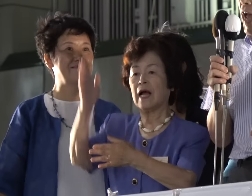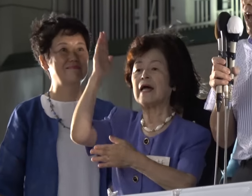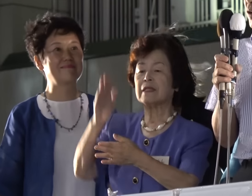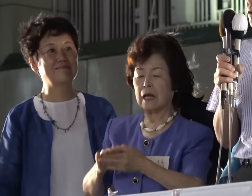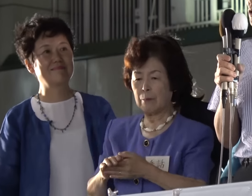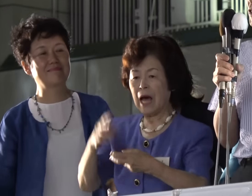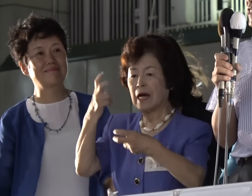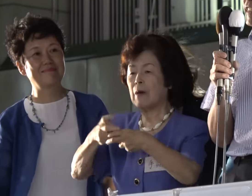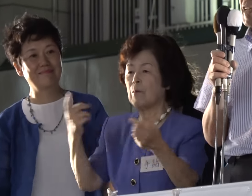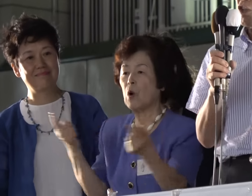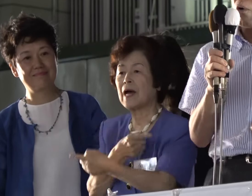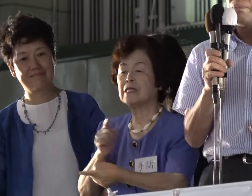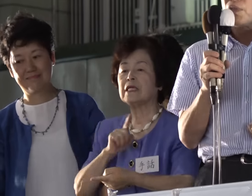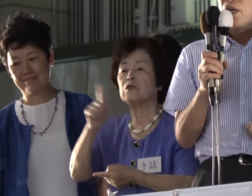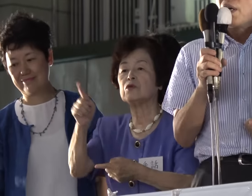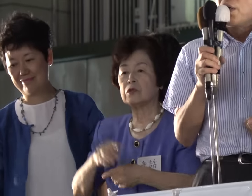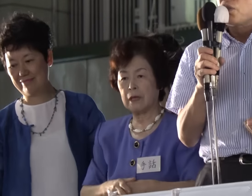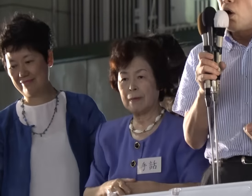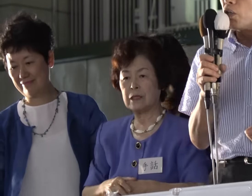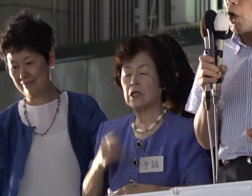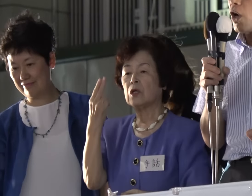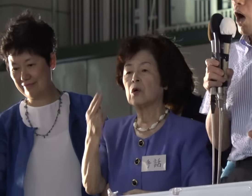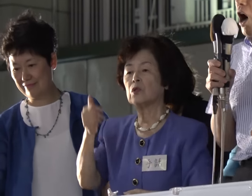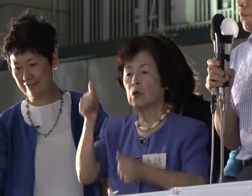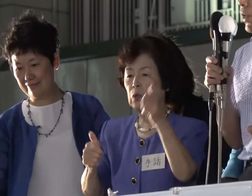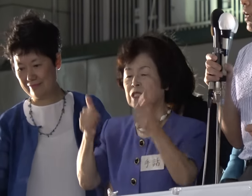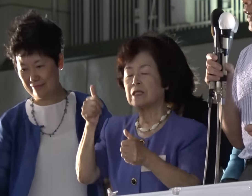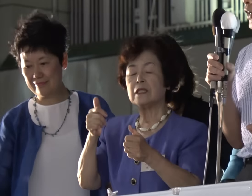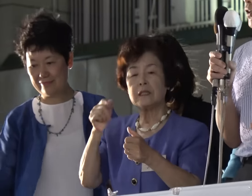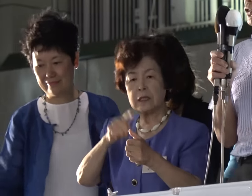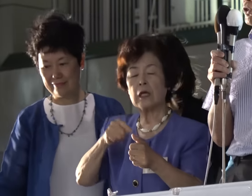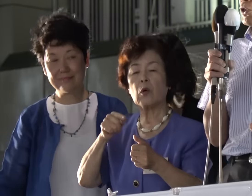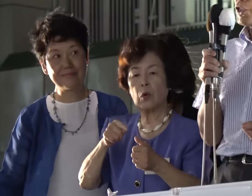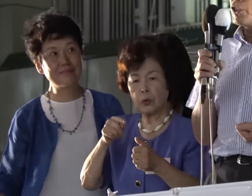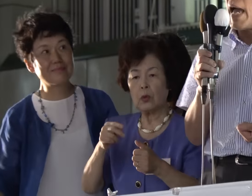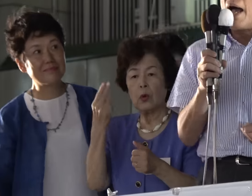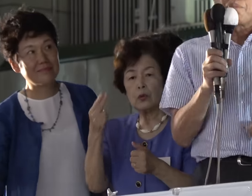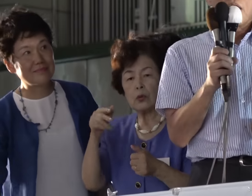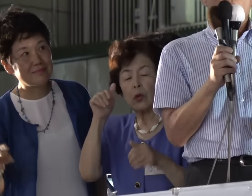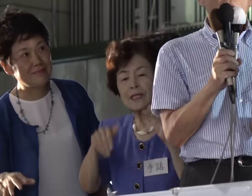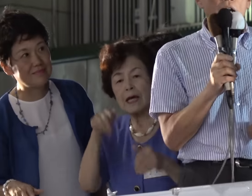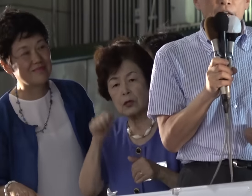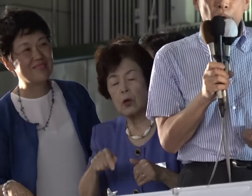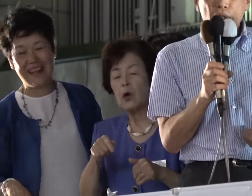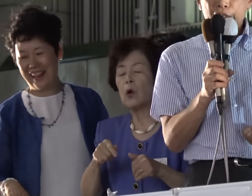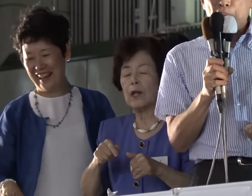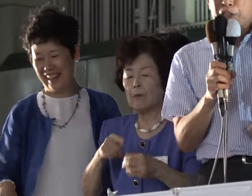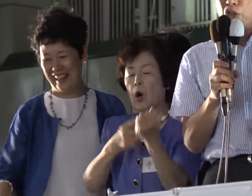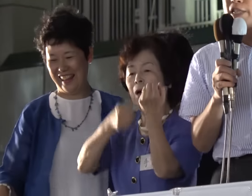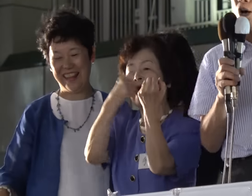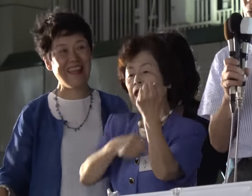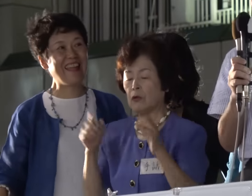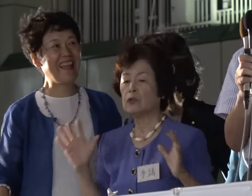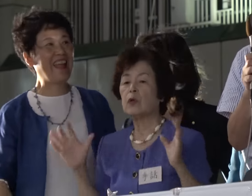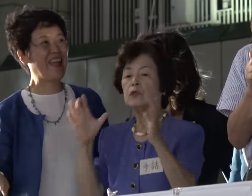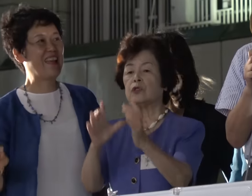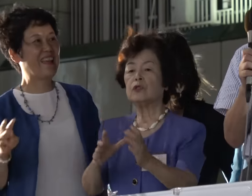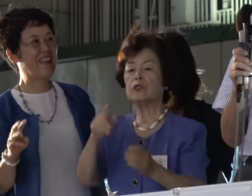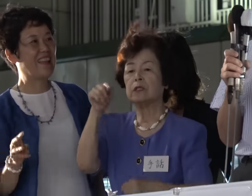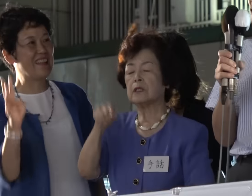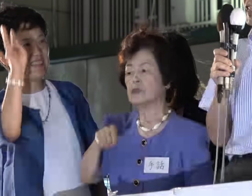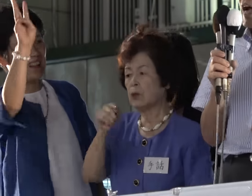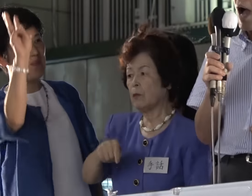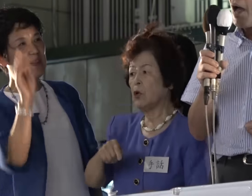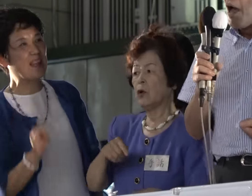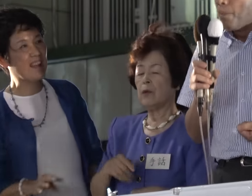そしてこの都知事選挙、東京は権力の中枢や金儲けの場所としか思っていない